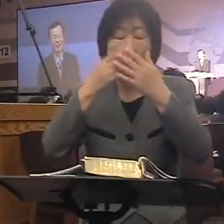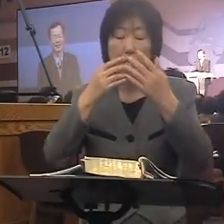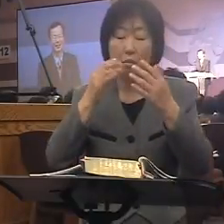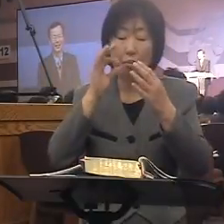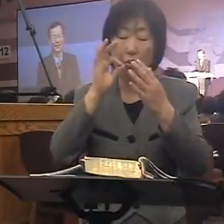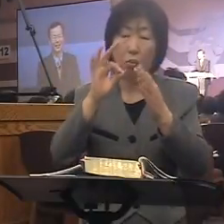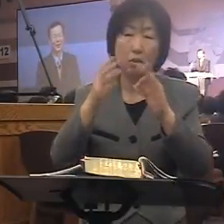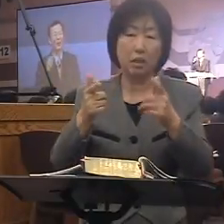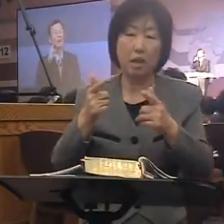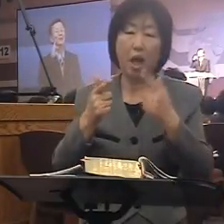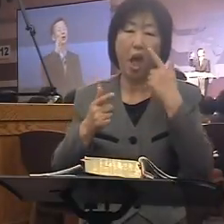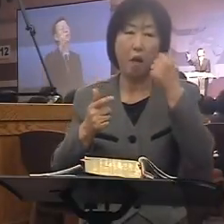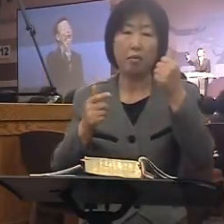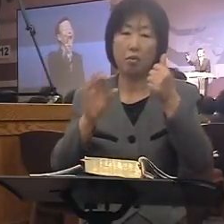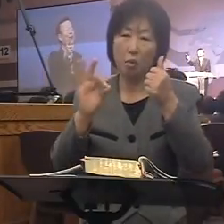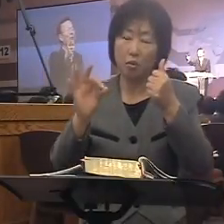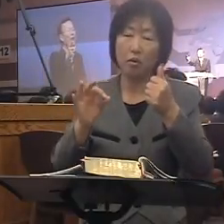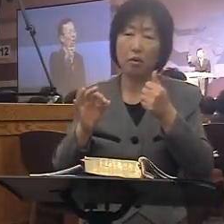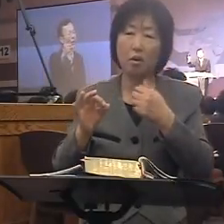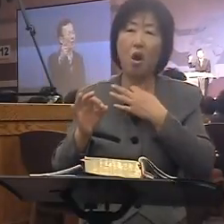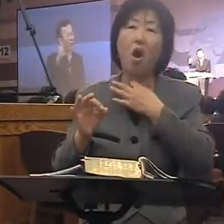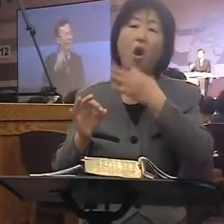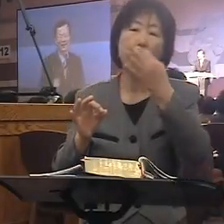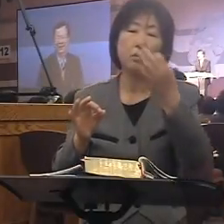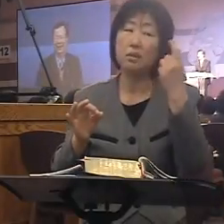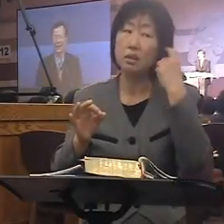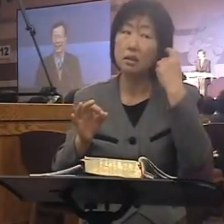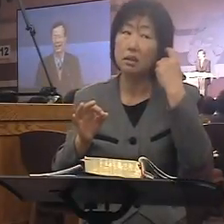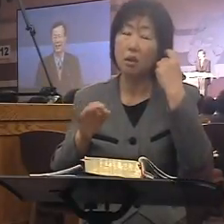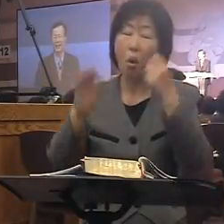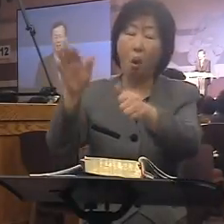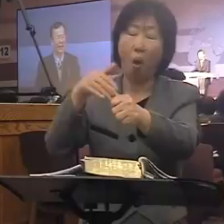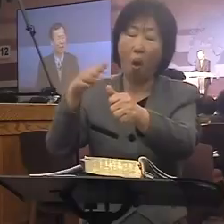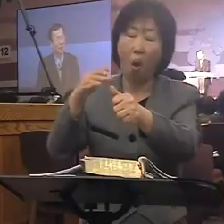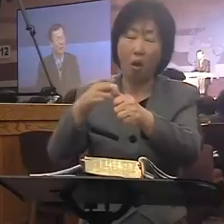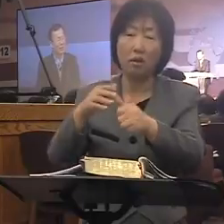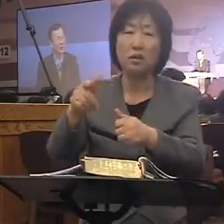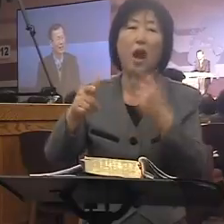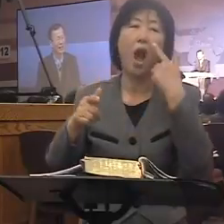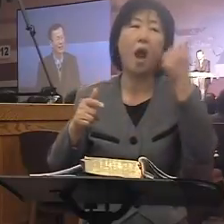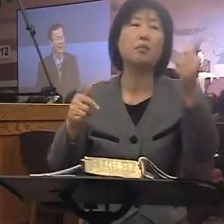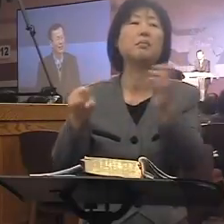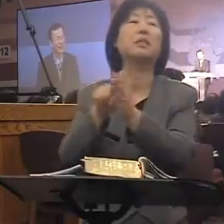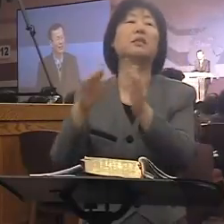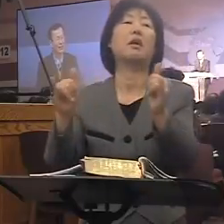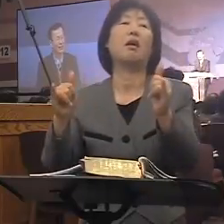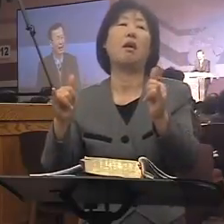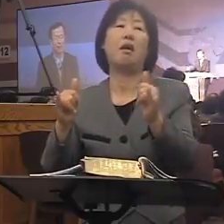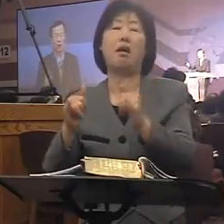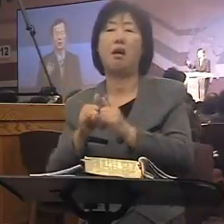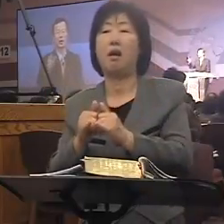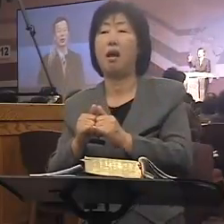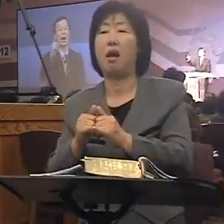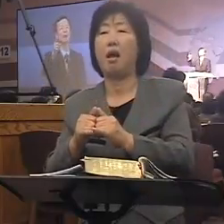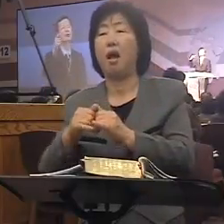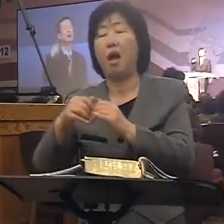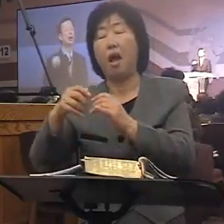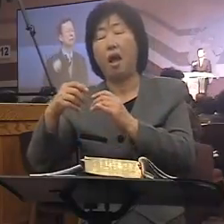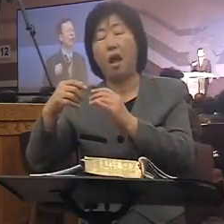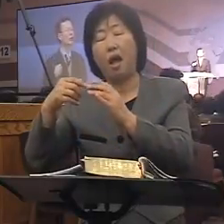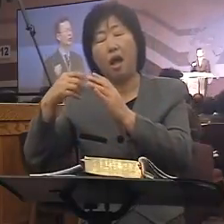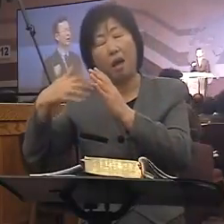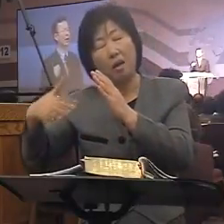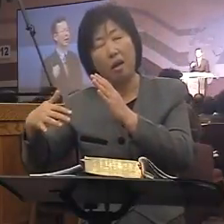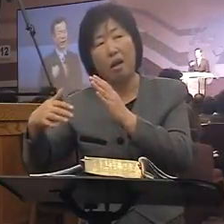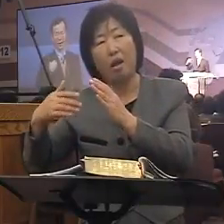합니다. 그리고 내 음성을 들어라 하고 오라고 하면 옵니다. 그게 아버지를 믿는 게 아니에요. 안 보일지라도 아버지는